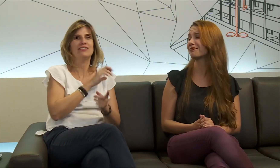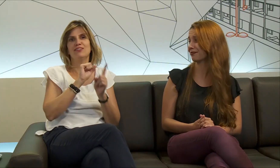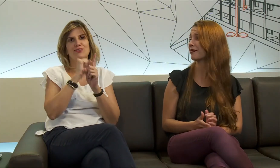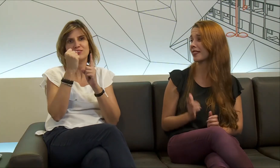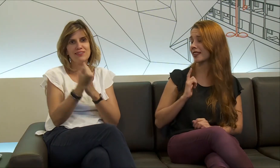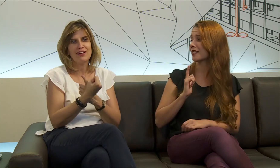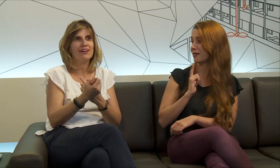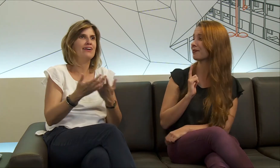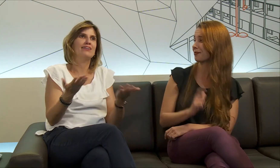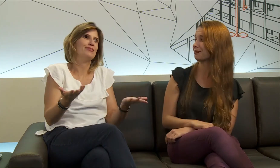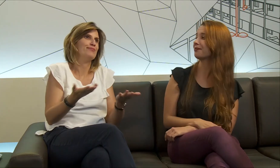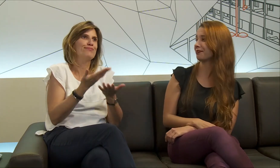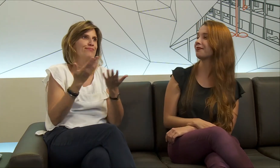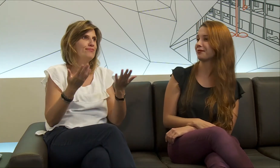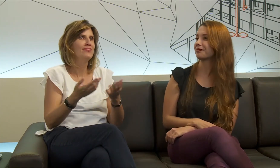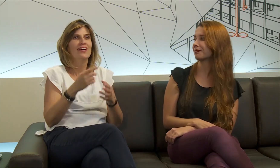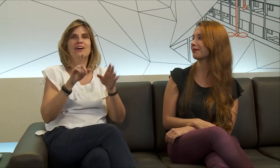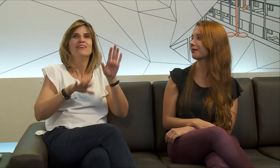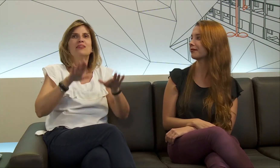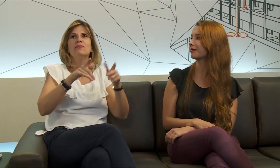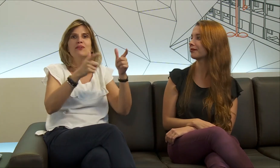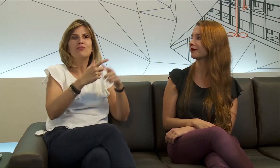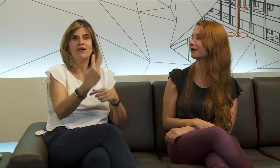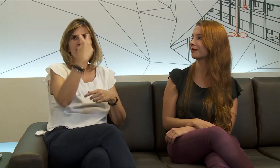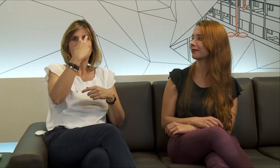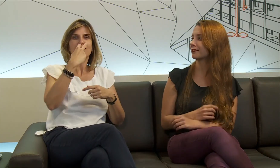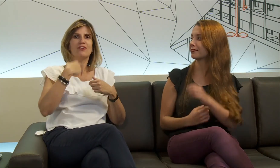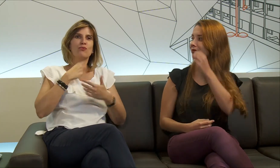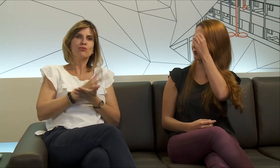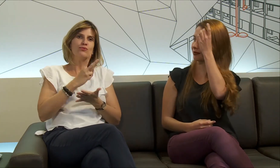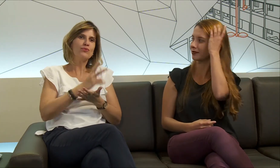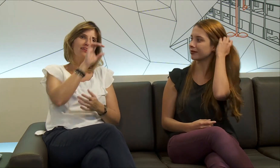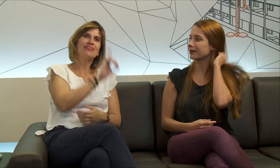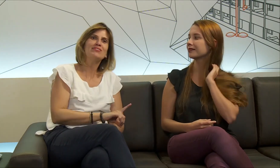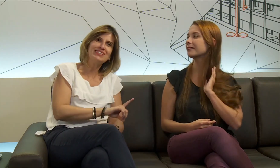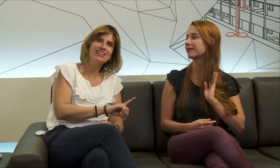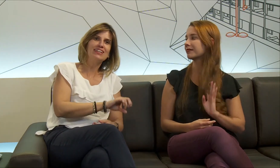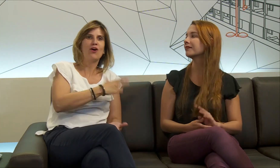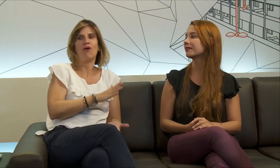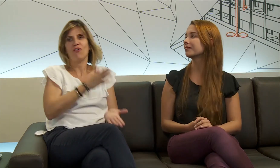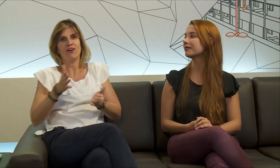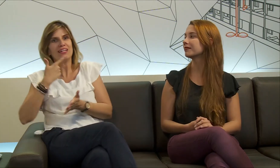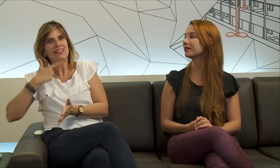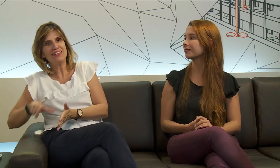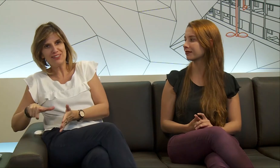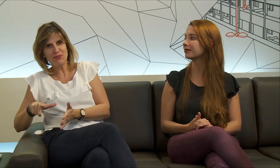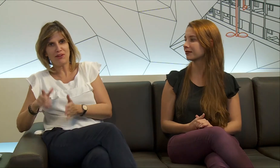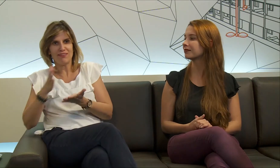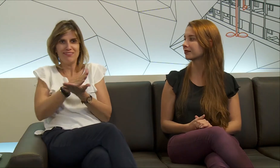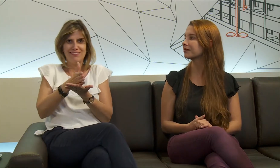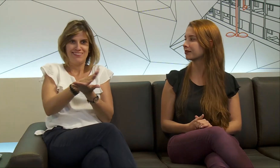sim o preconceito, ele permanece na sociedade ainda, porque muitas vezes ainda